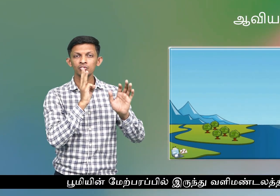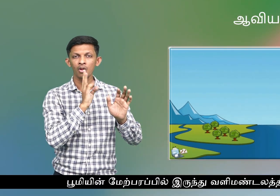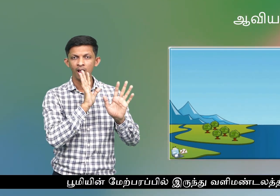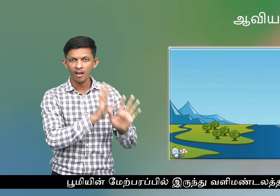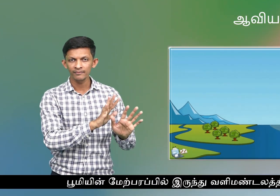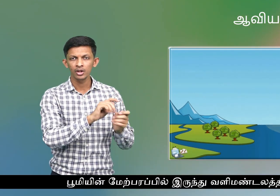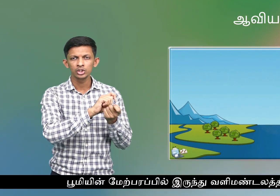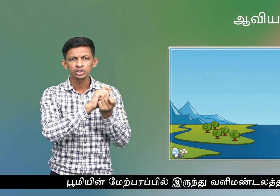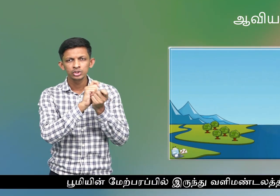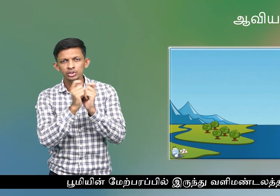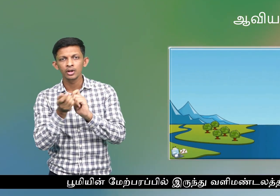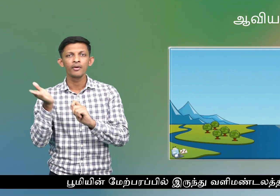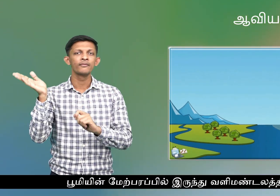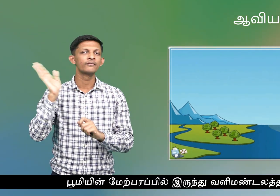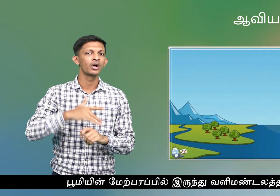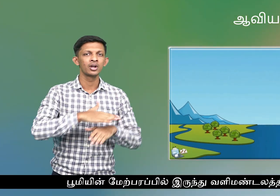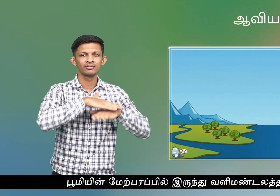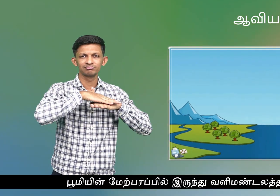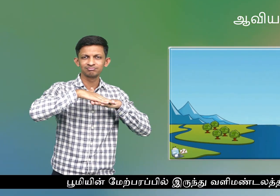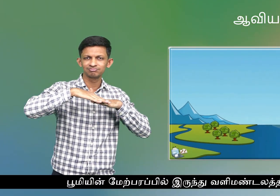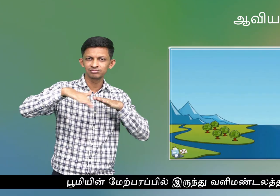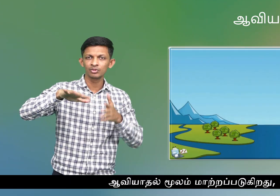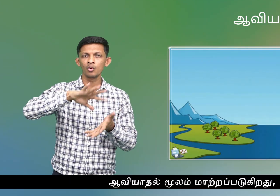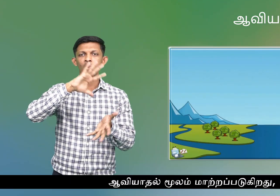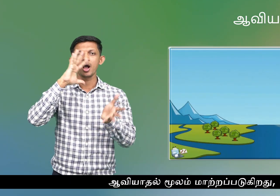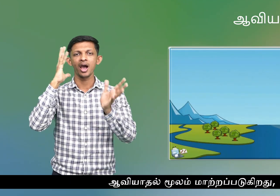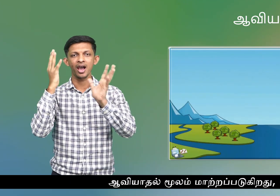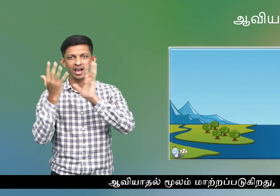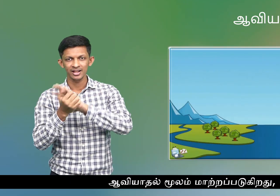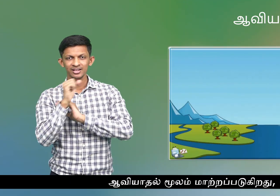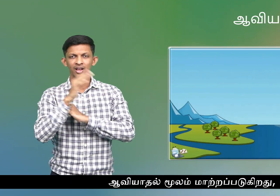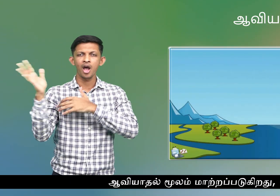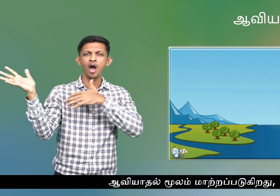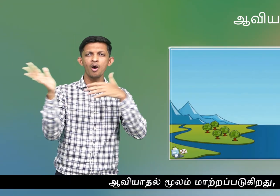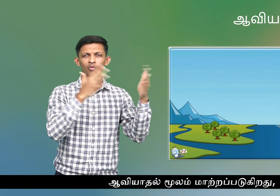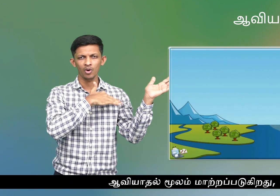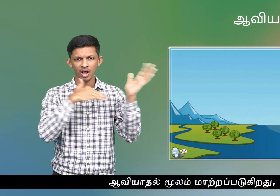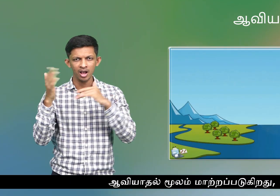பூமியின் மேற்பரப்பில் இருந்து வளிமண்டலத்திற்கு நீர் ஆவியாதல் மூலம் மாற்றப்படுகிறது.